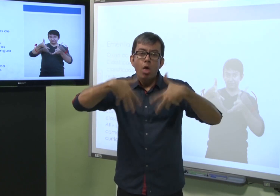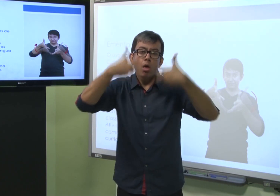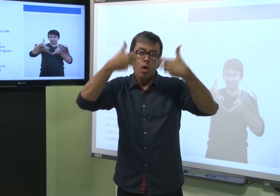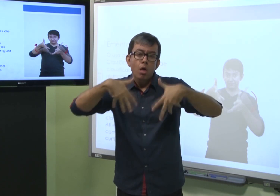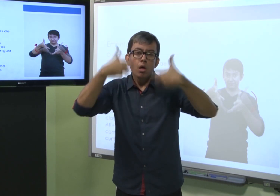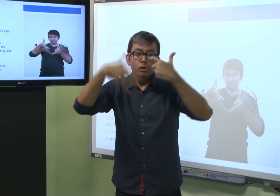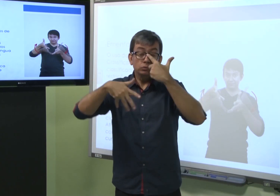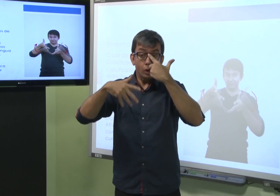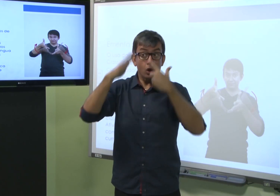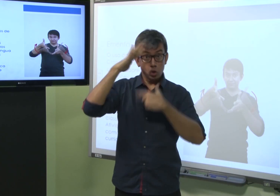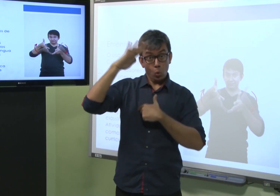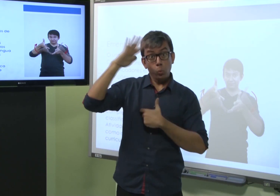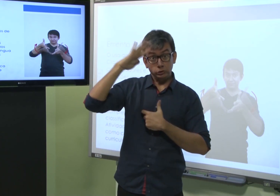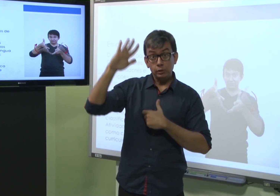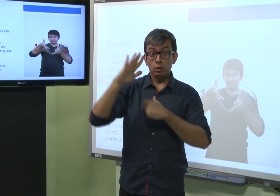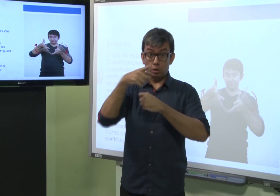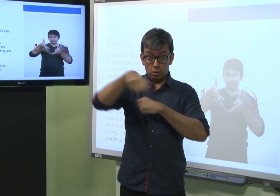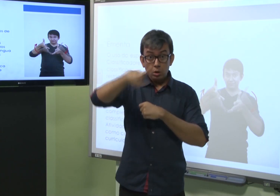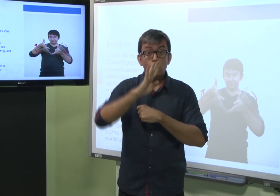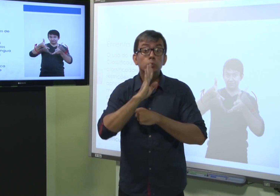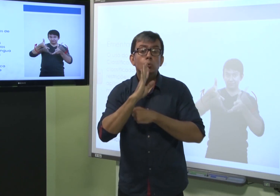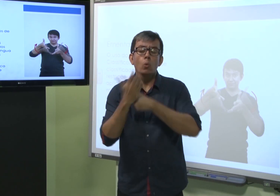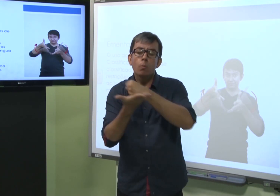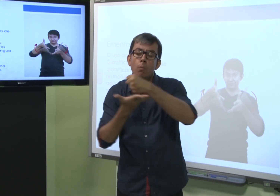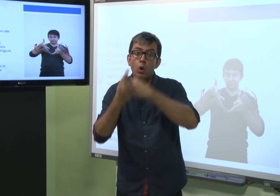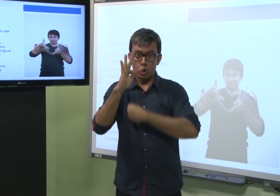A aula nossa será só de base teórica,